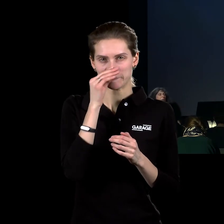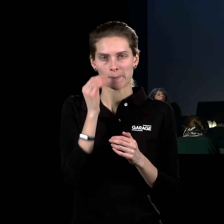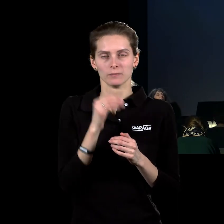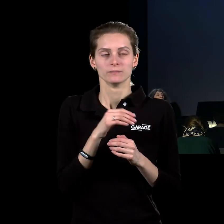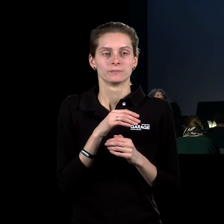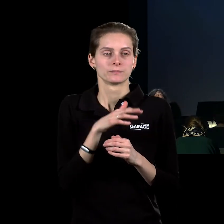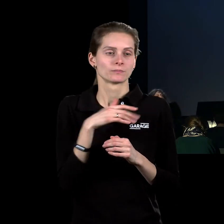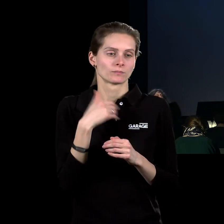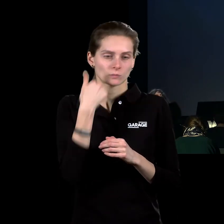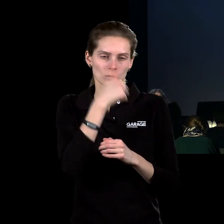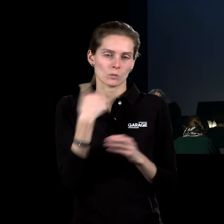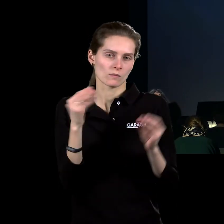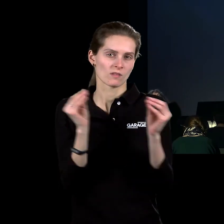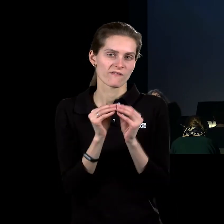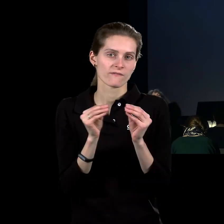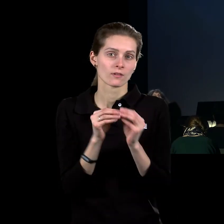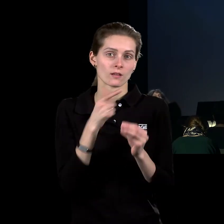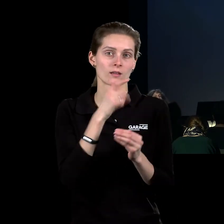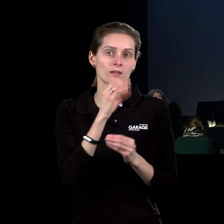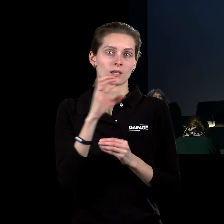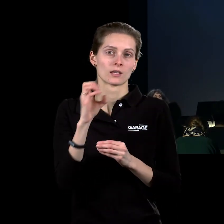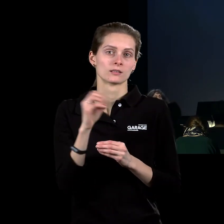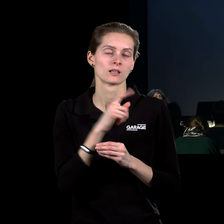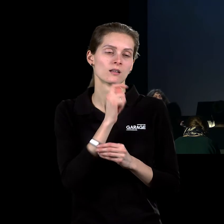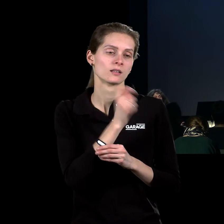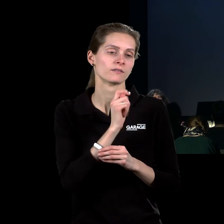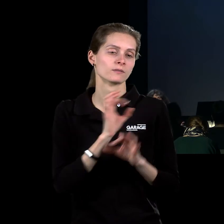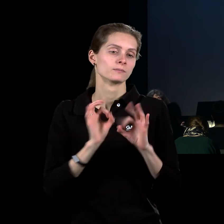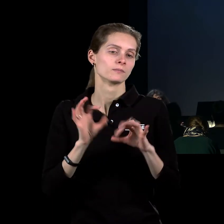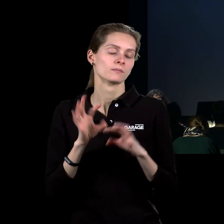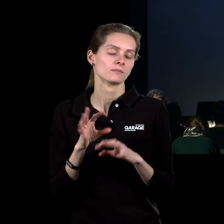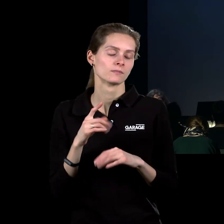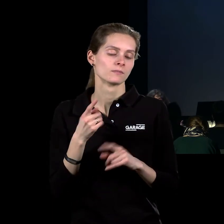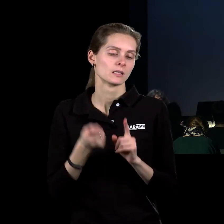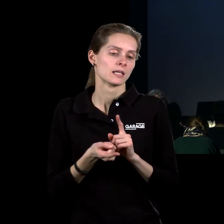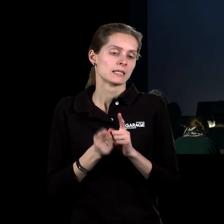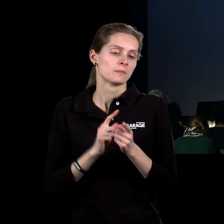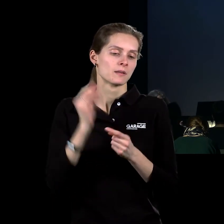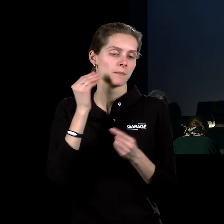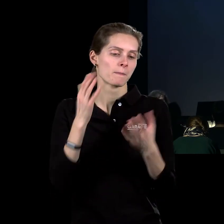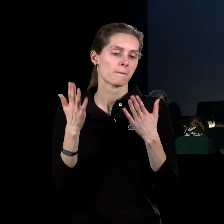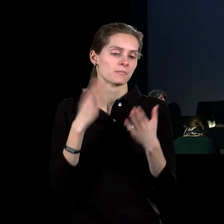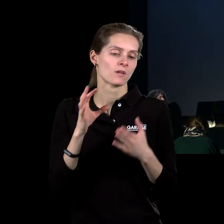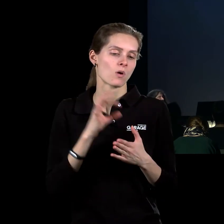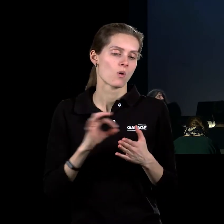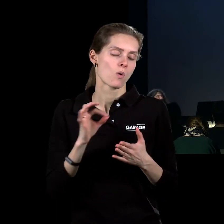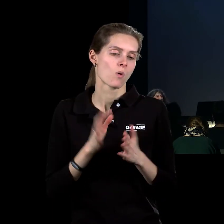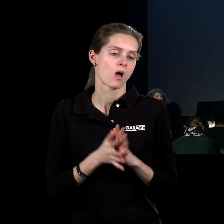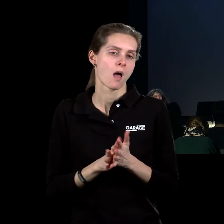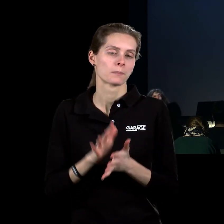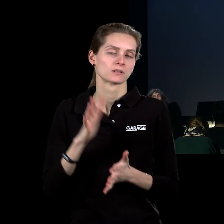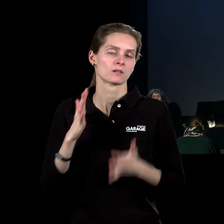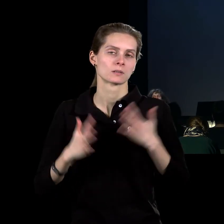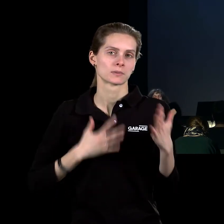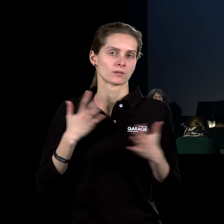примерно в эти годы Гессе в одном из интервью говорит, что у нее изменились представления, изменились ее пристрастия в абстрактном